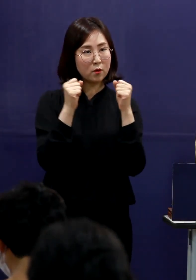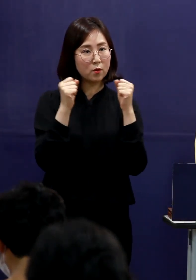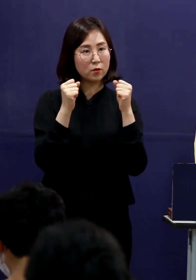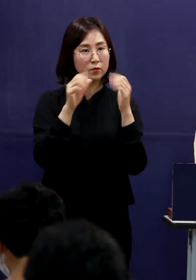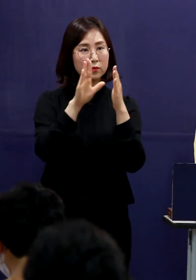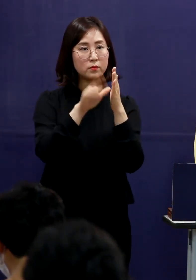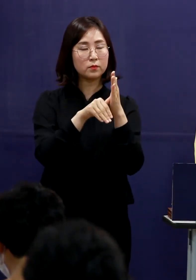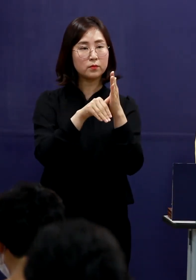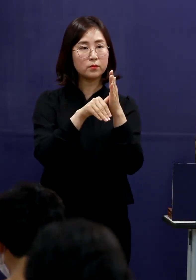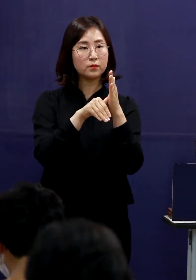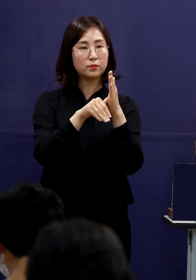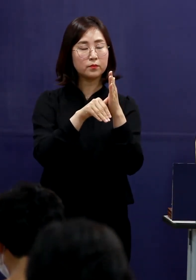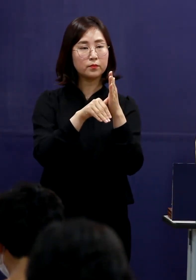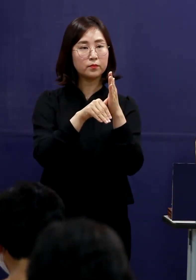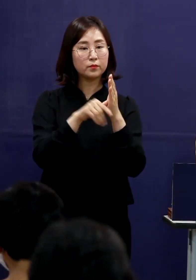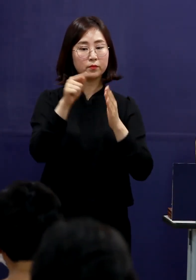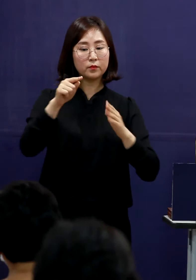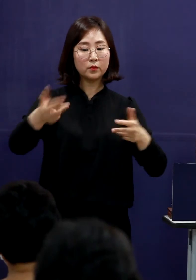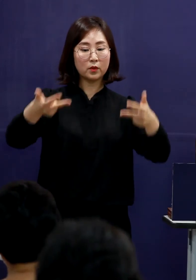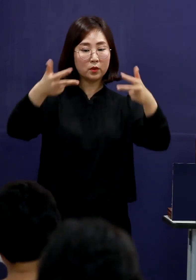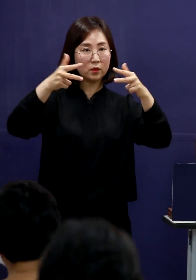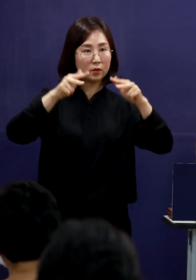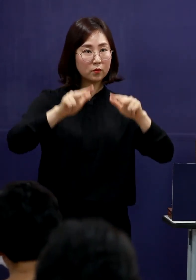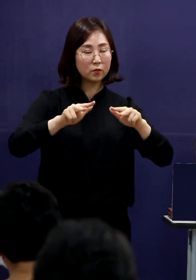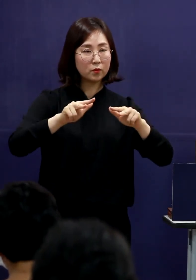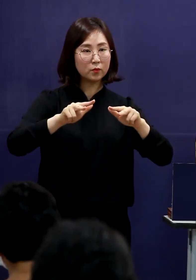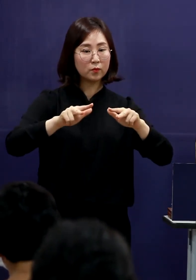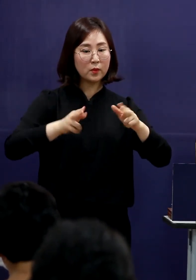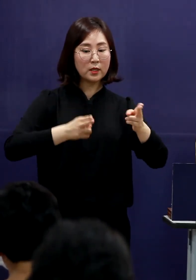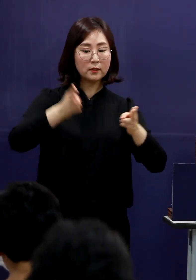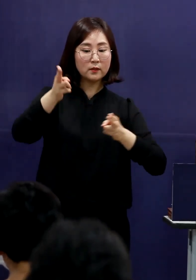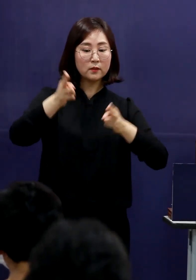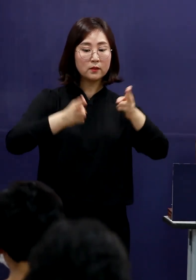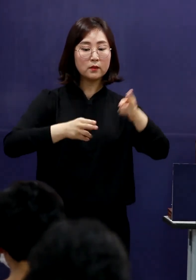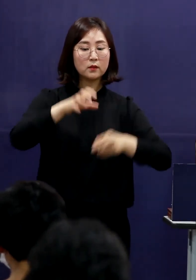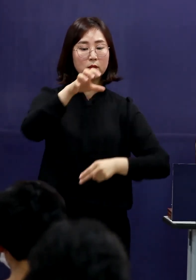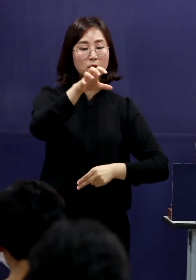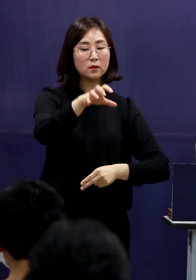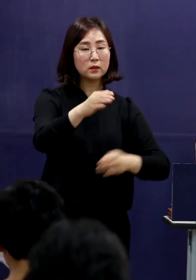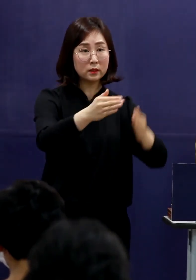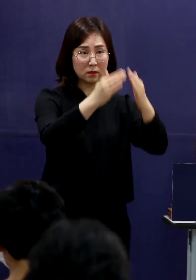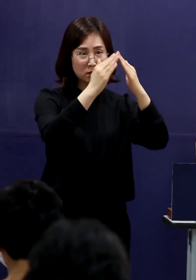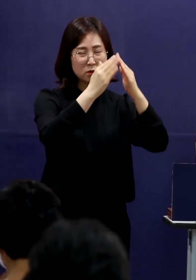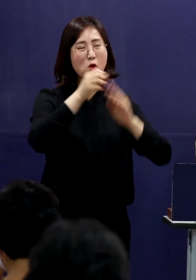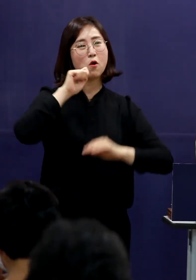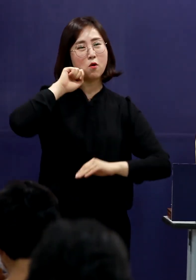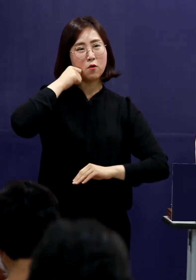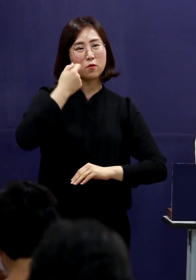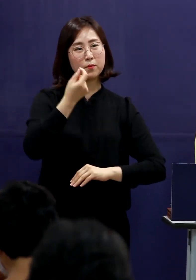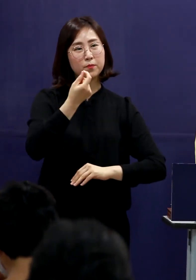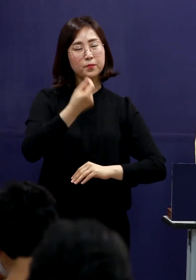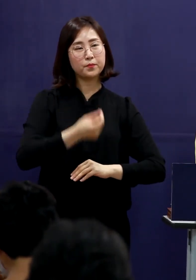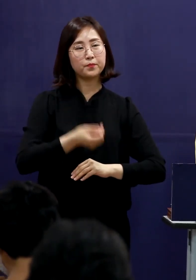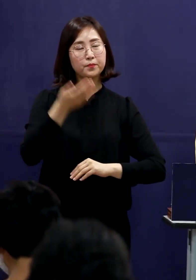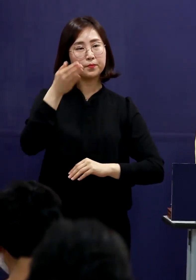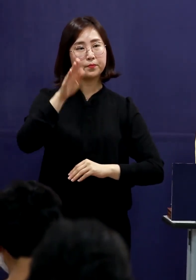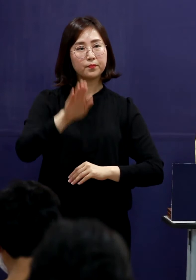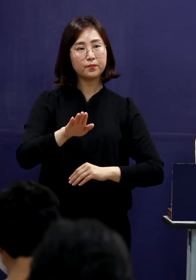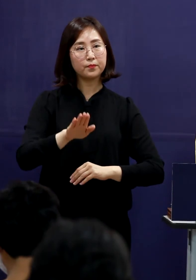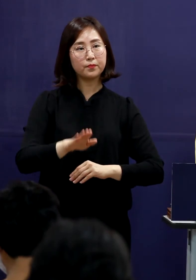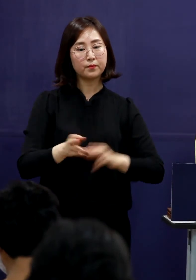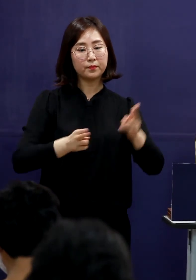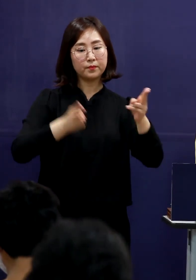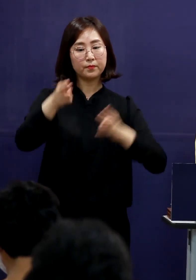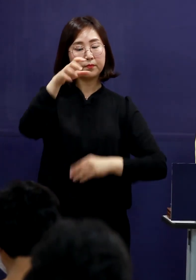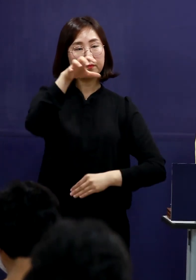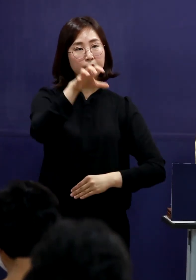이 잔디광장에 스케이트장 설치하는 것은 좀 어렵다고 보고 있습니다. 다만 이제